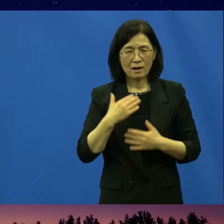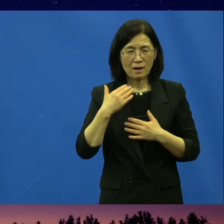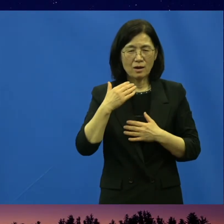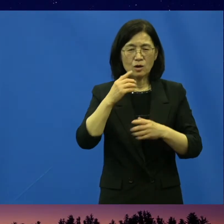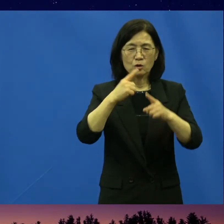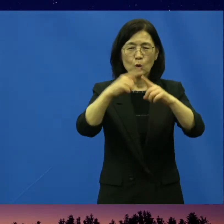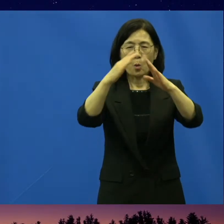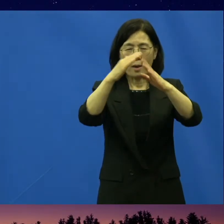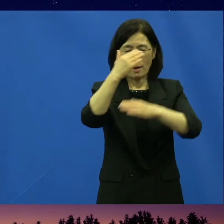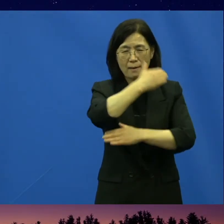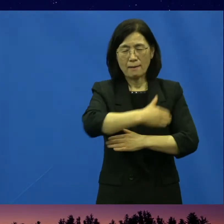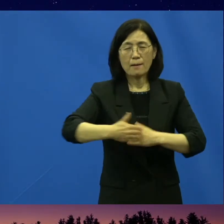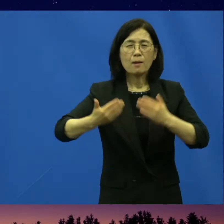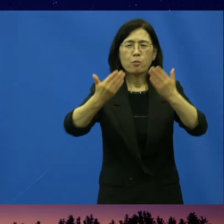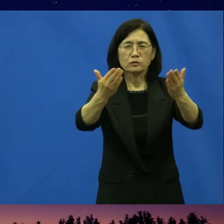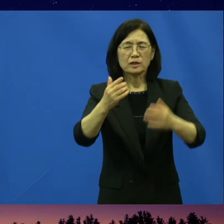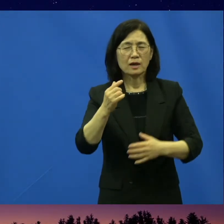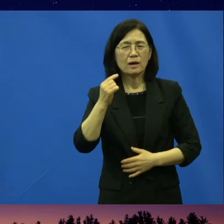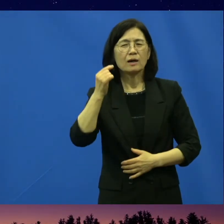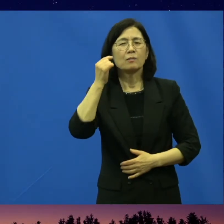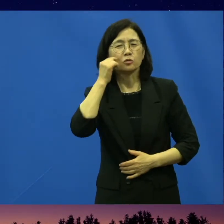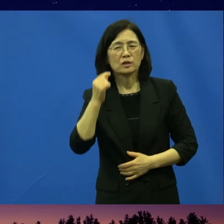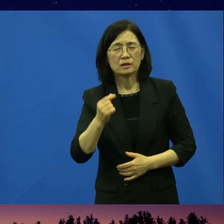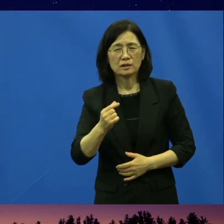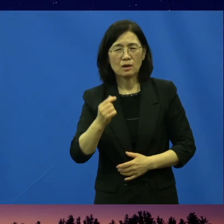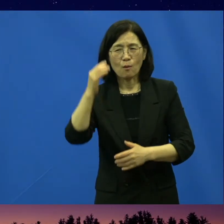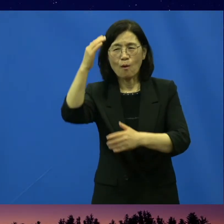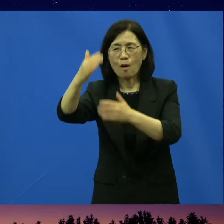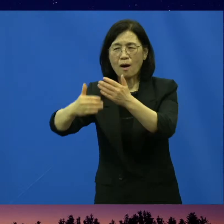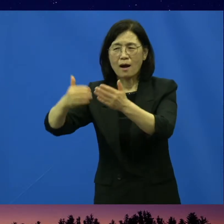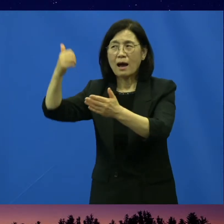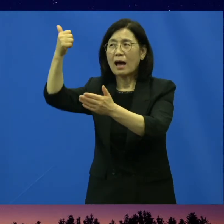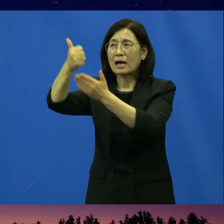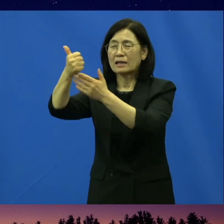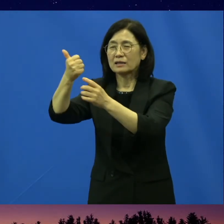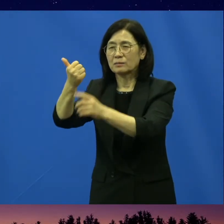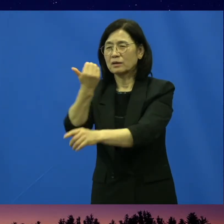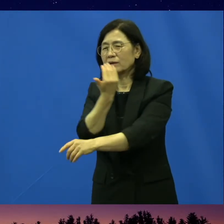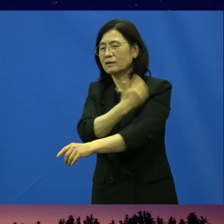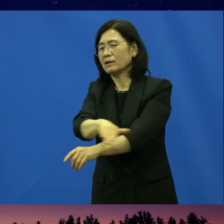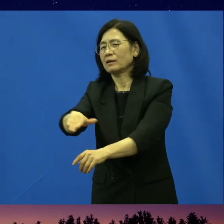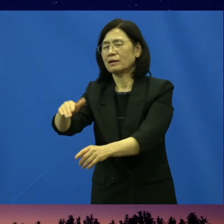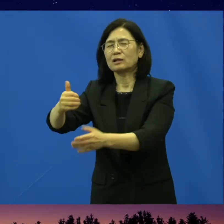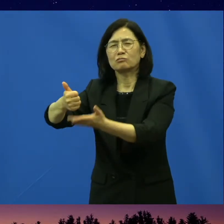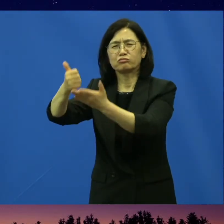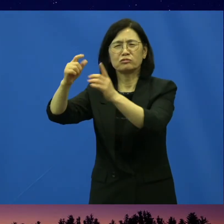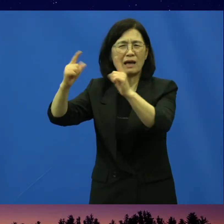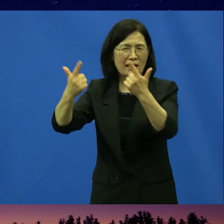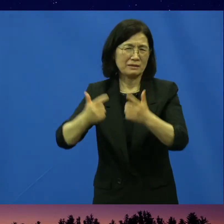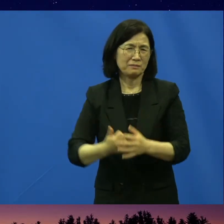발로 걷어버리시고 때로는 막 그냥 모른 체 하시고 하나님 삐끼시고 이런 분 아니세요.